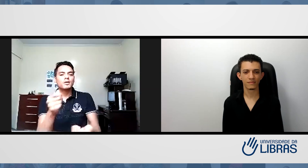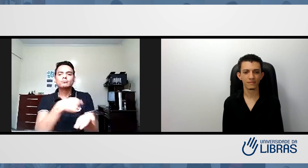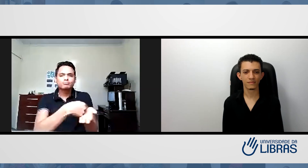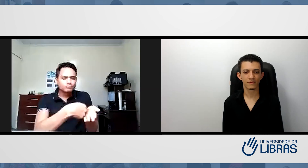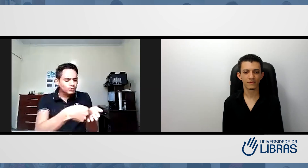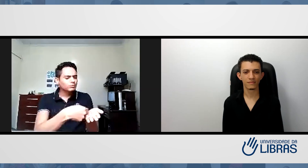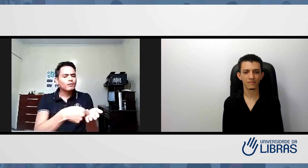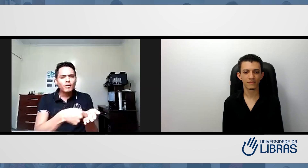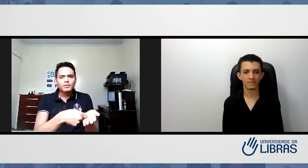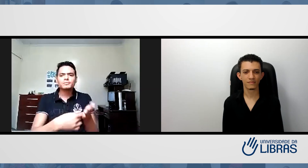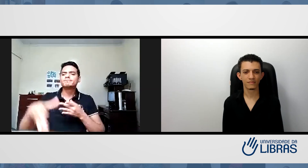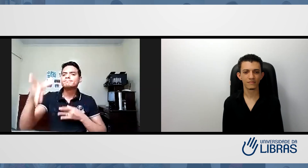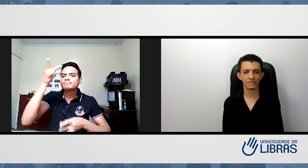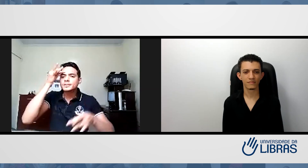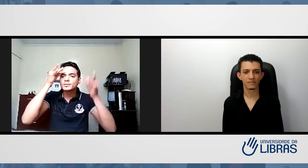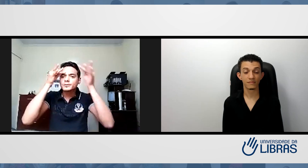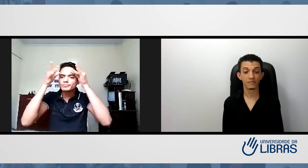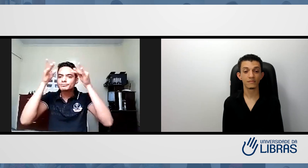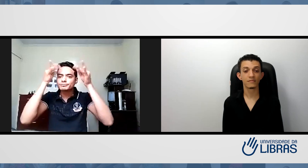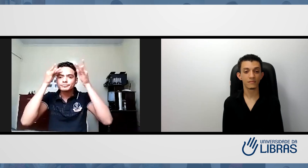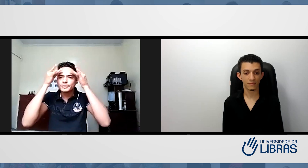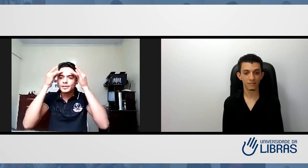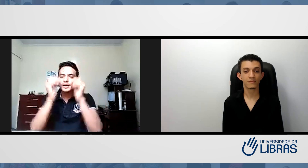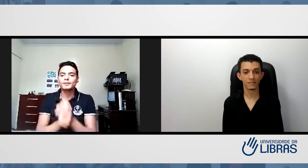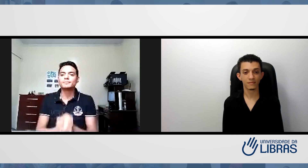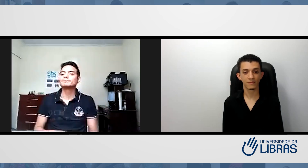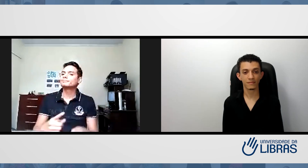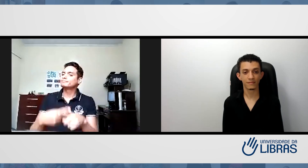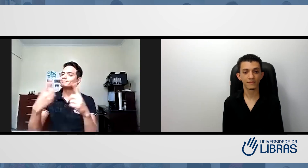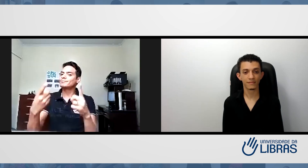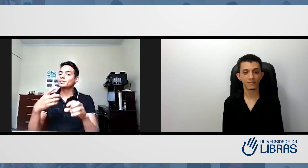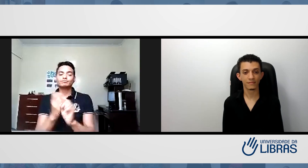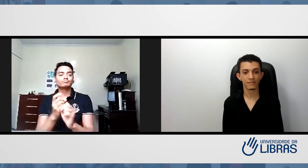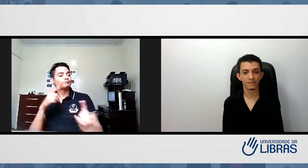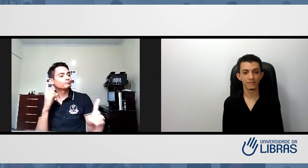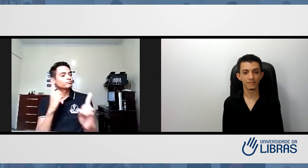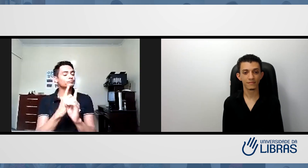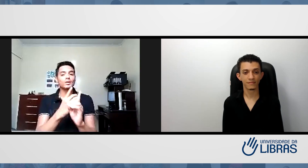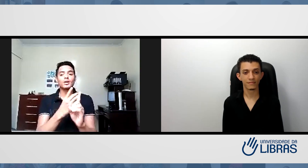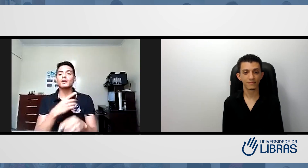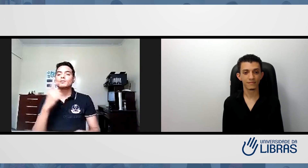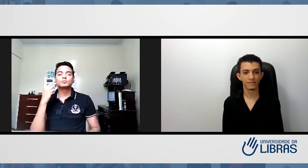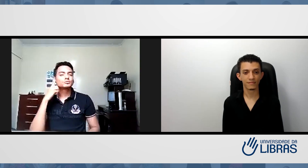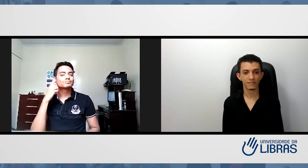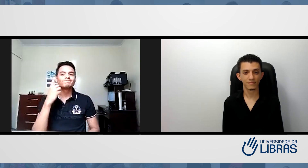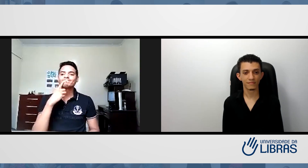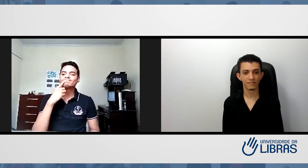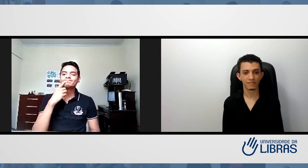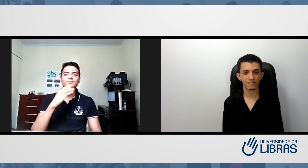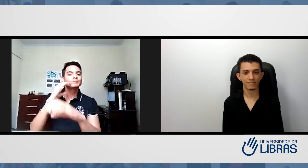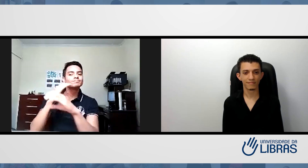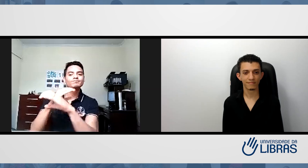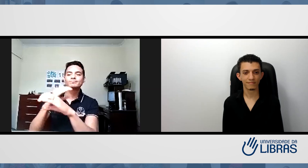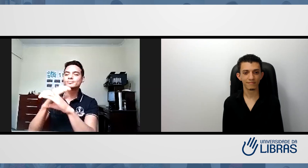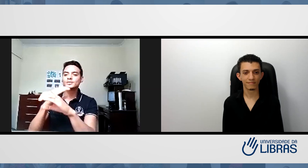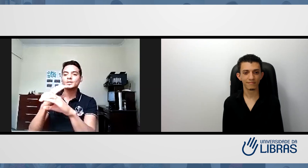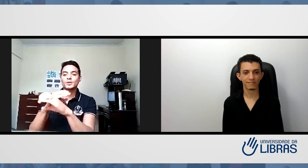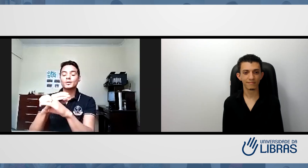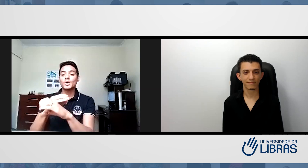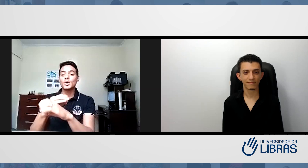ele estava buscando ter essa comunicação, esse aprendizado. Eu estava fazendo estudo de caso com ele, e aí atrás da